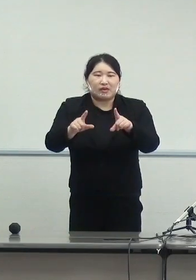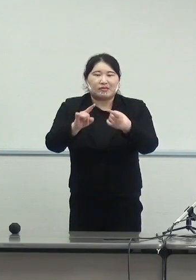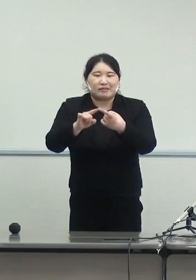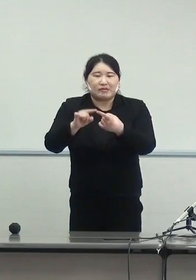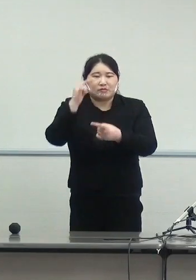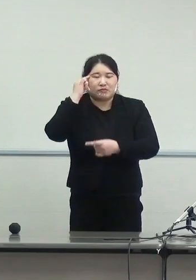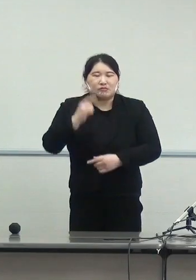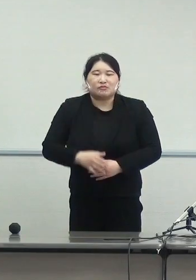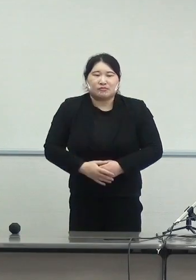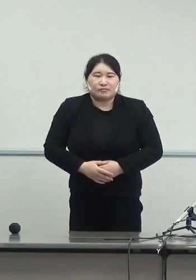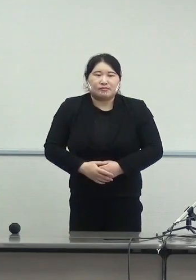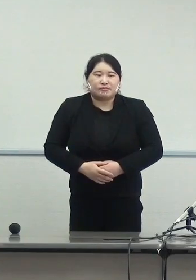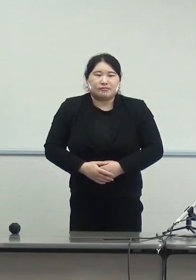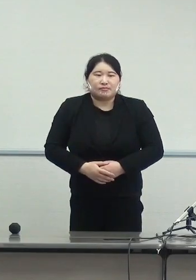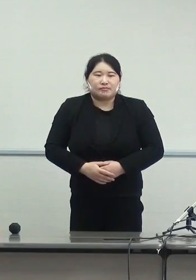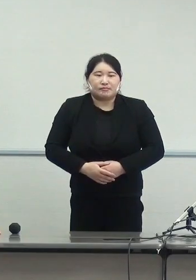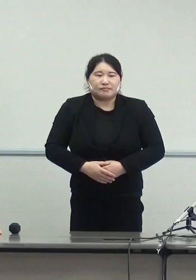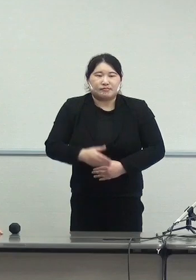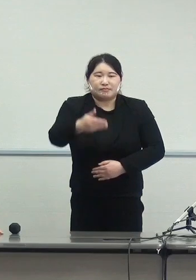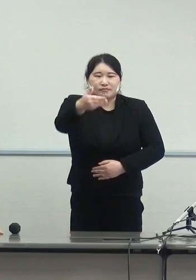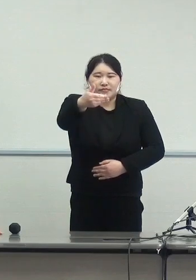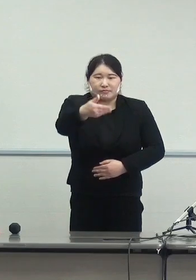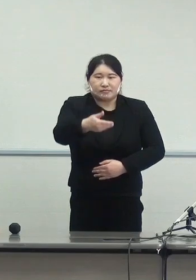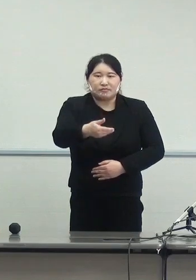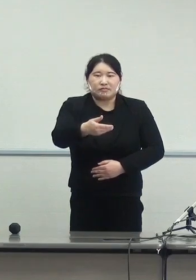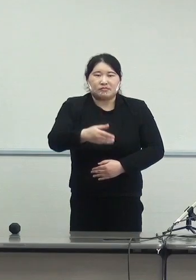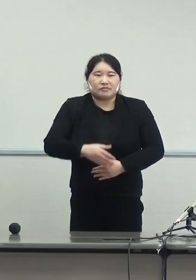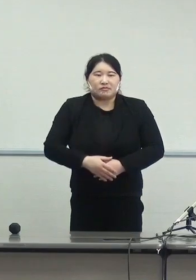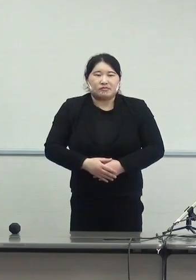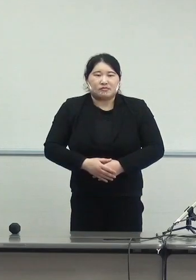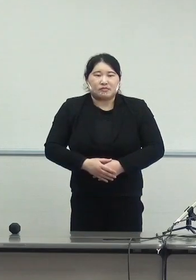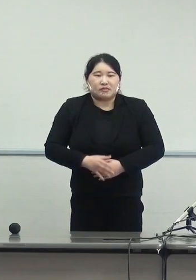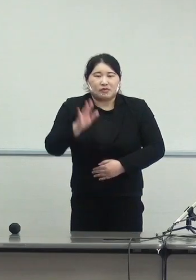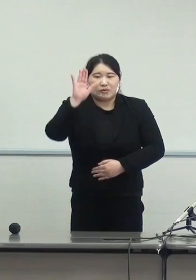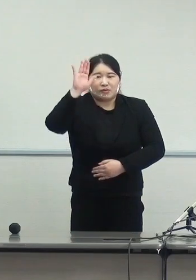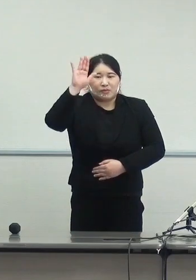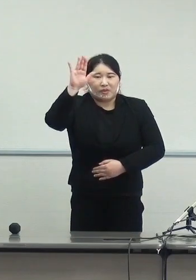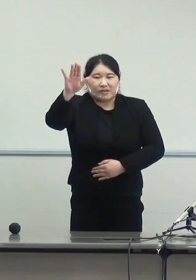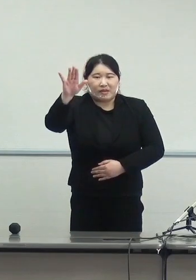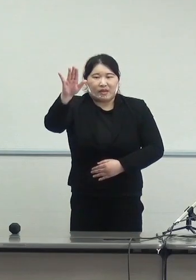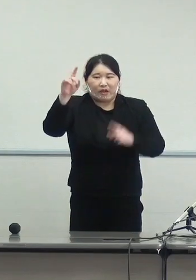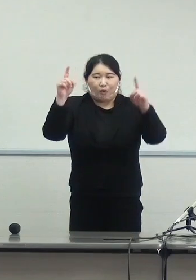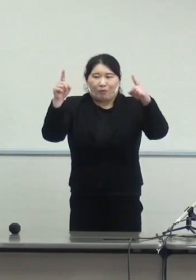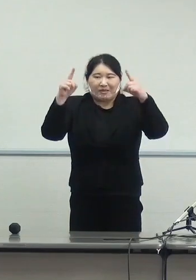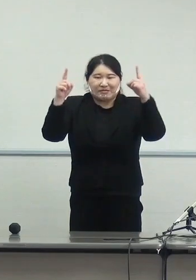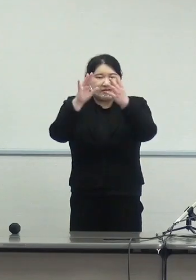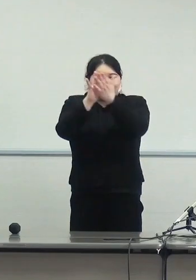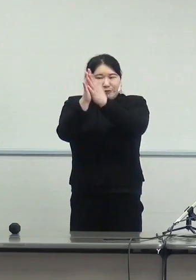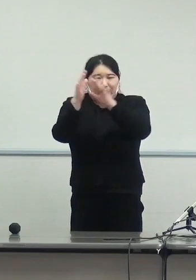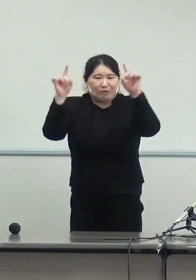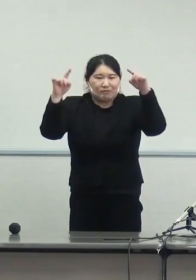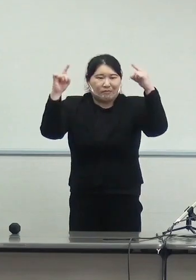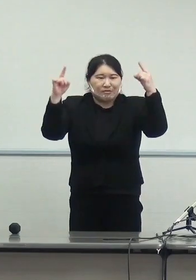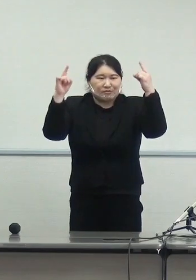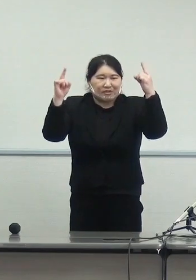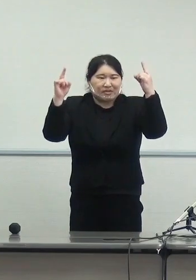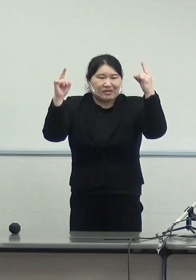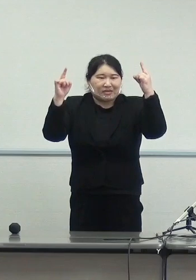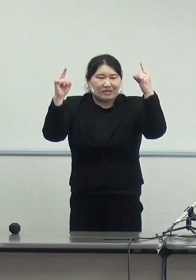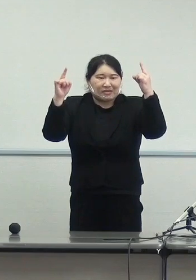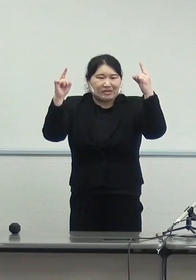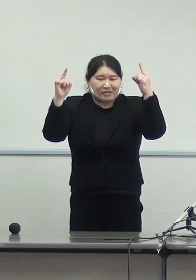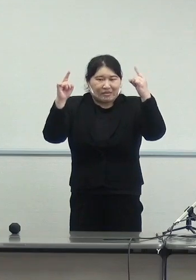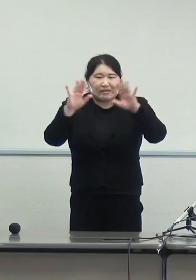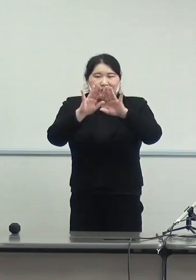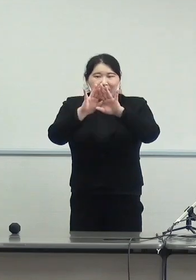思っております。 あと1点ですね、 はい、 これからの春祭りのシーズンになりますけれども、 はい、 開催も